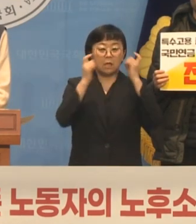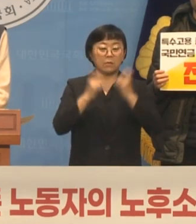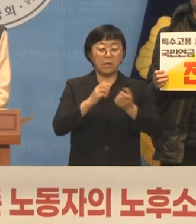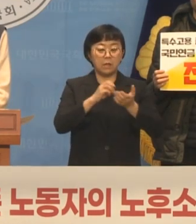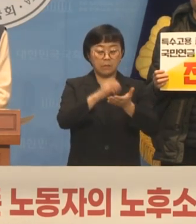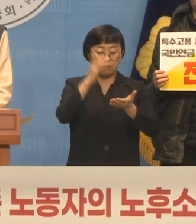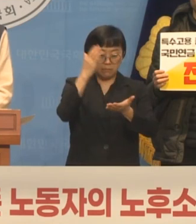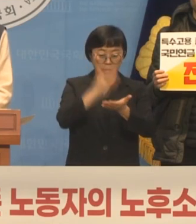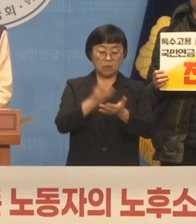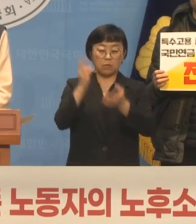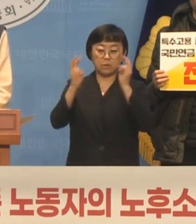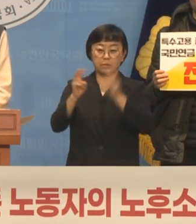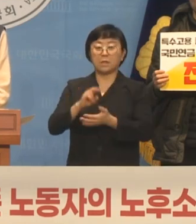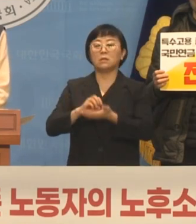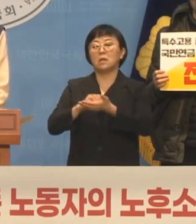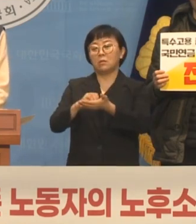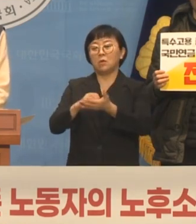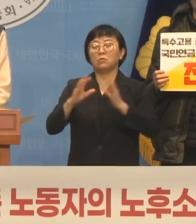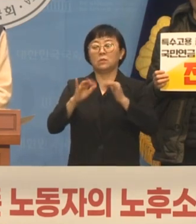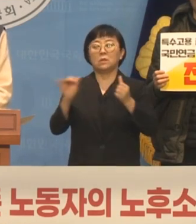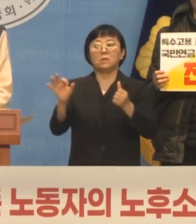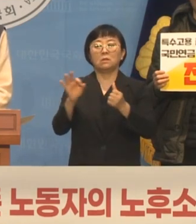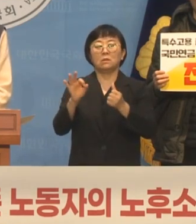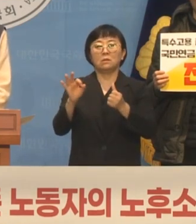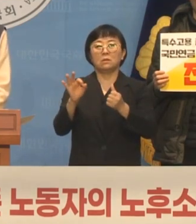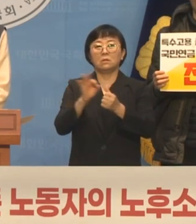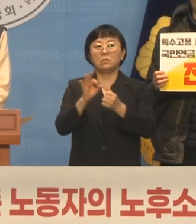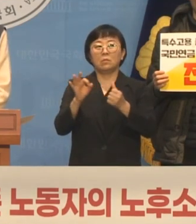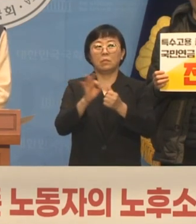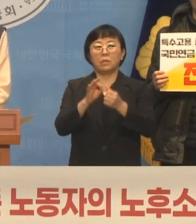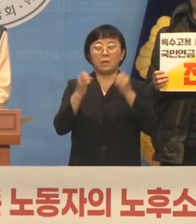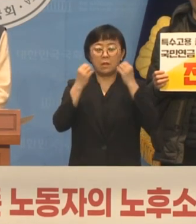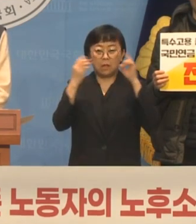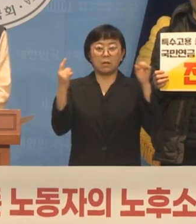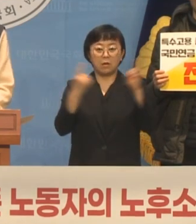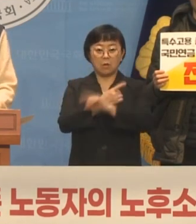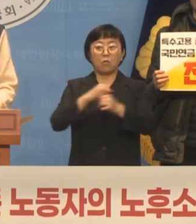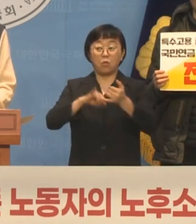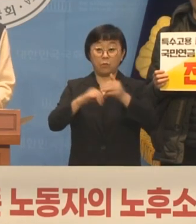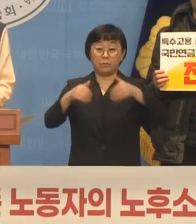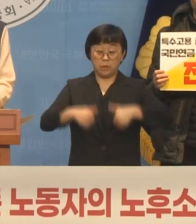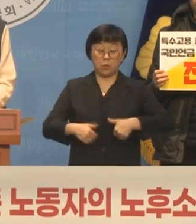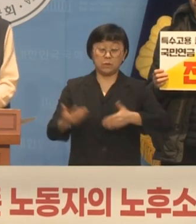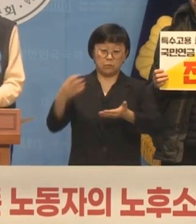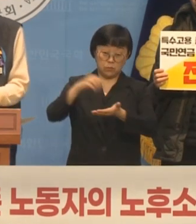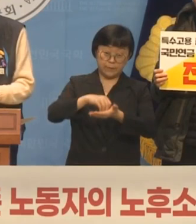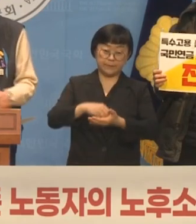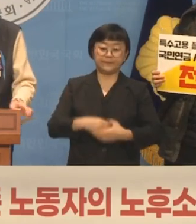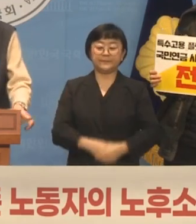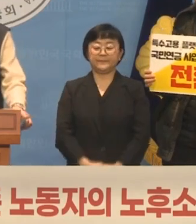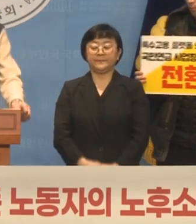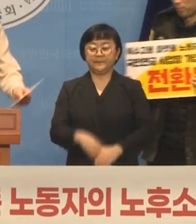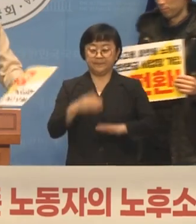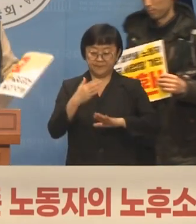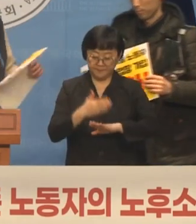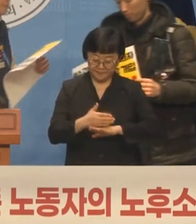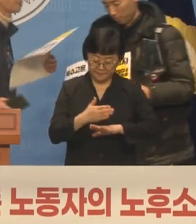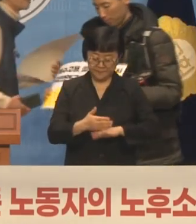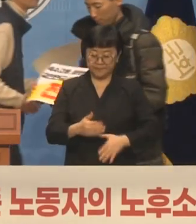가입으로 전환으로 국민개혁에 꼭 포함되어야 할 내용입니다. 감사합니다.